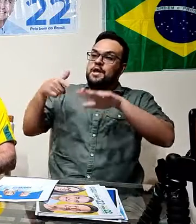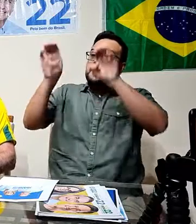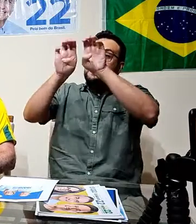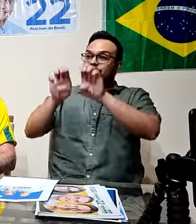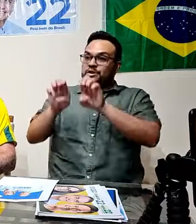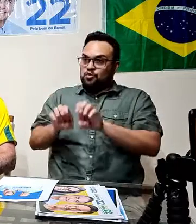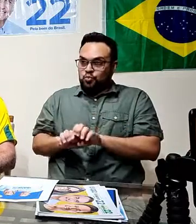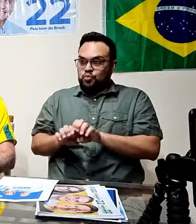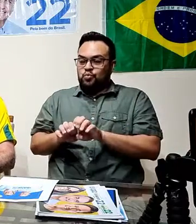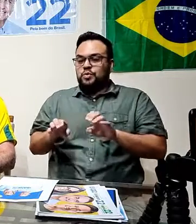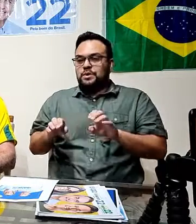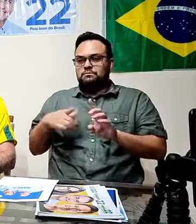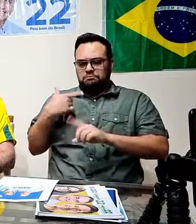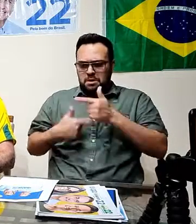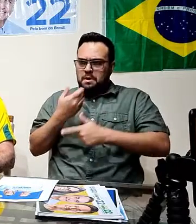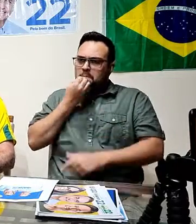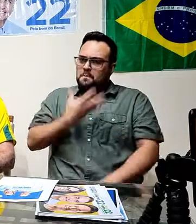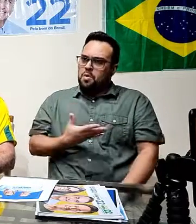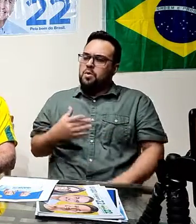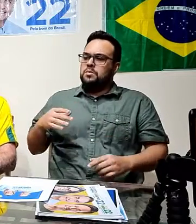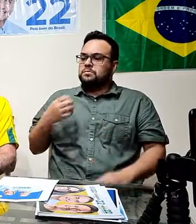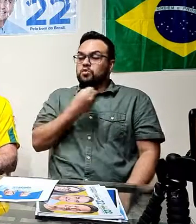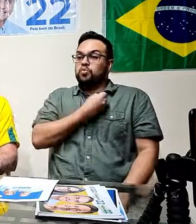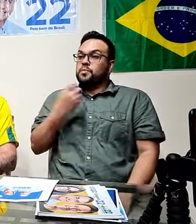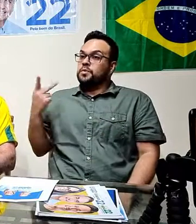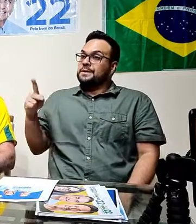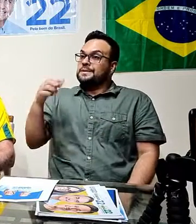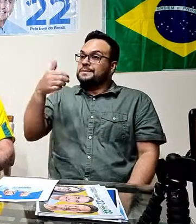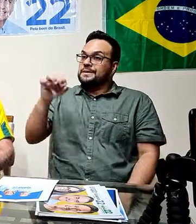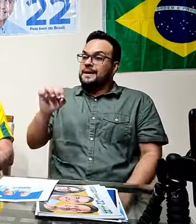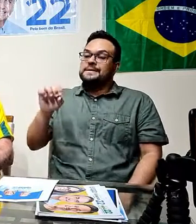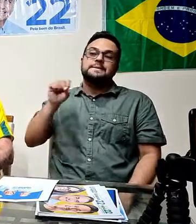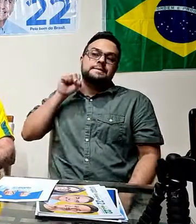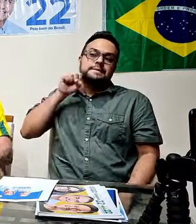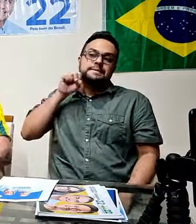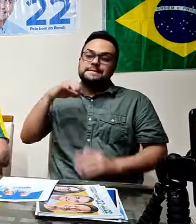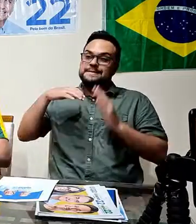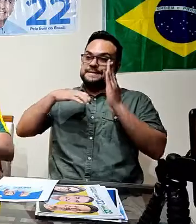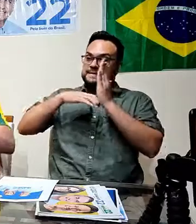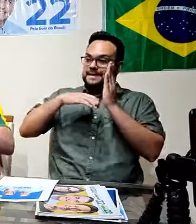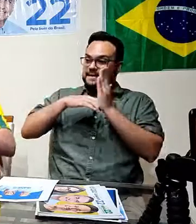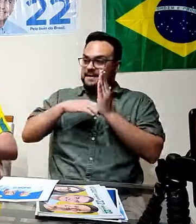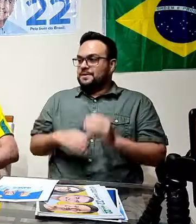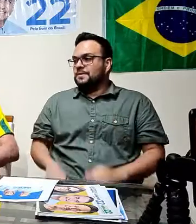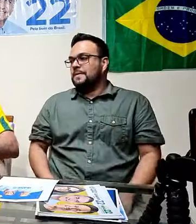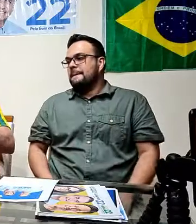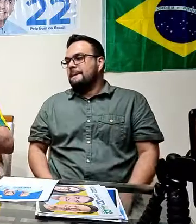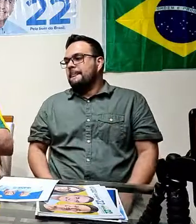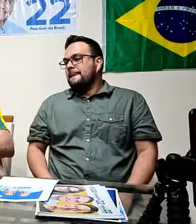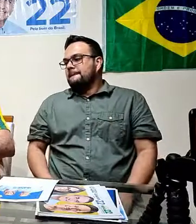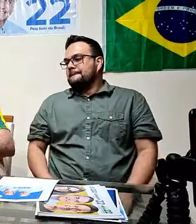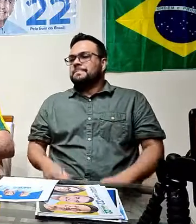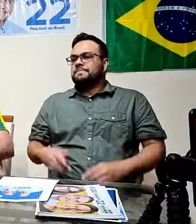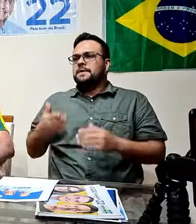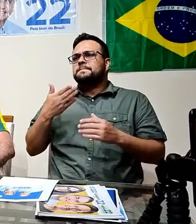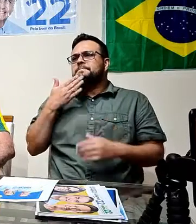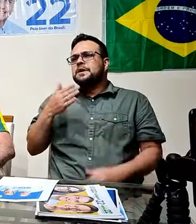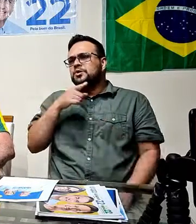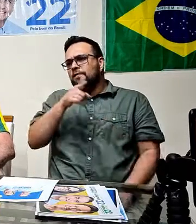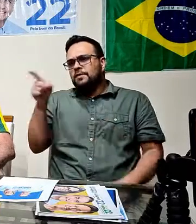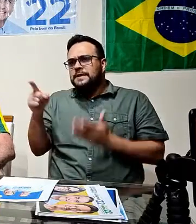bom aqui em Brasília. Então, Tarcísio, governador 10. E, para o Senado, aí está meio apertadinho, mas peço uma força para